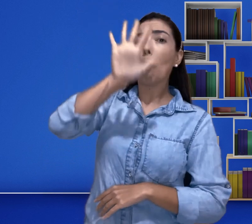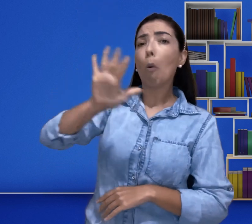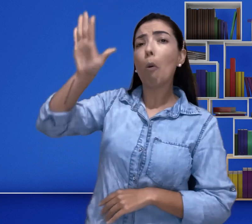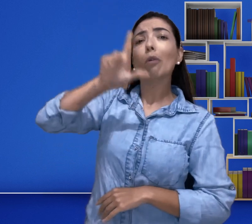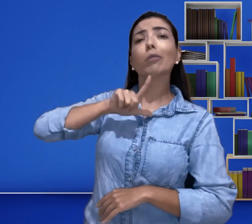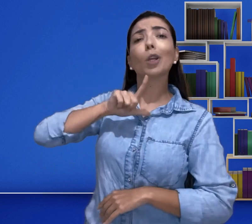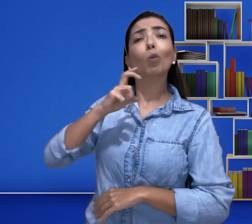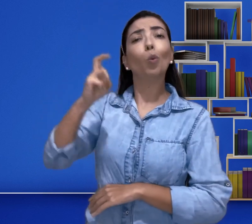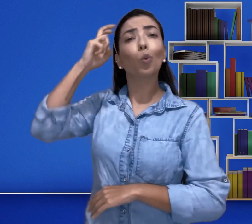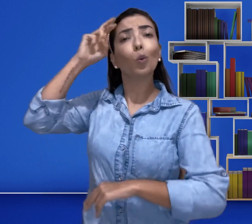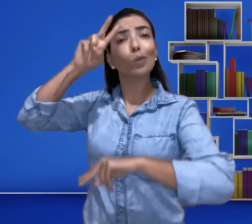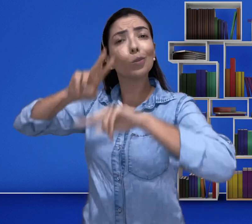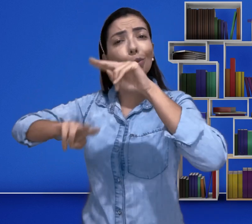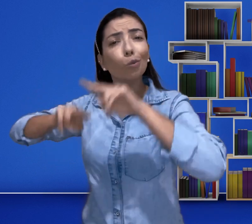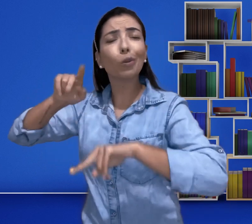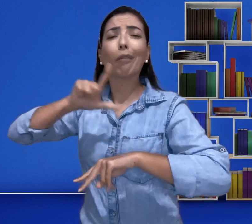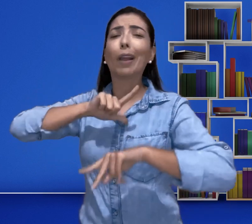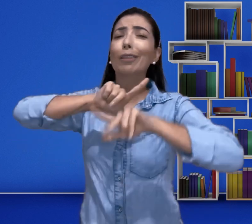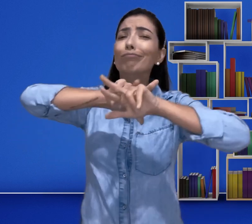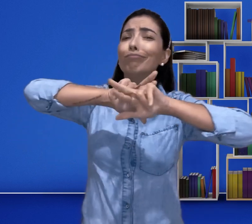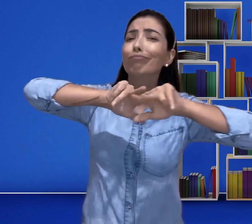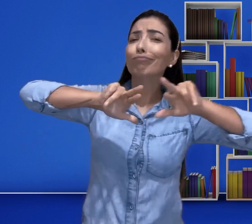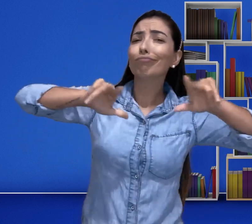E em outros estados existem outras culturas.